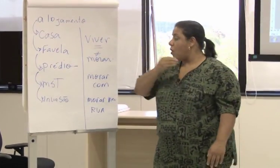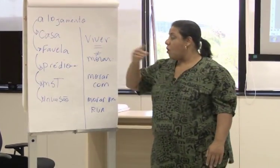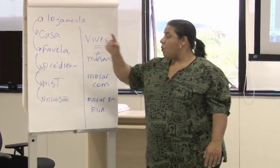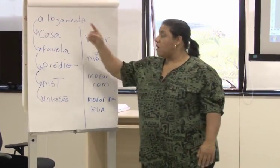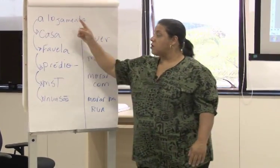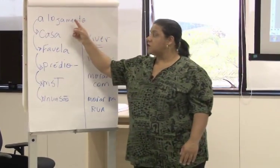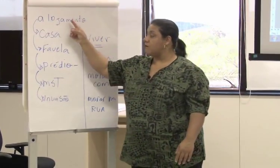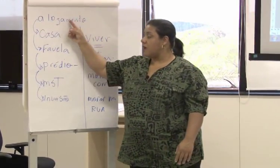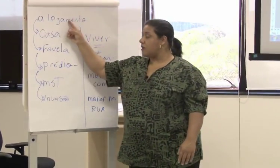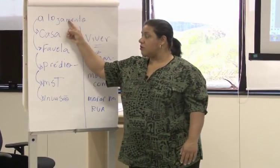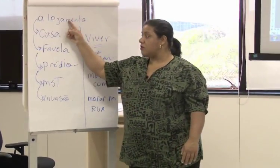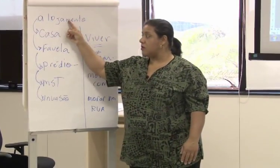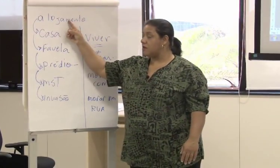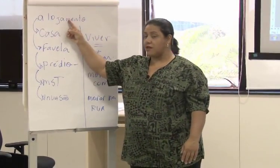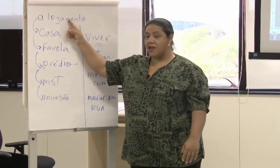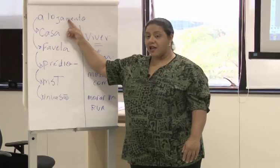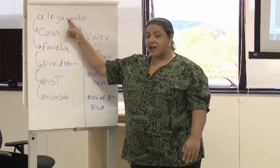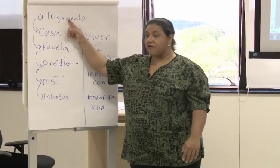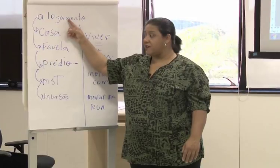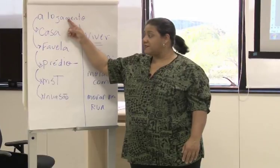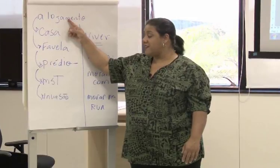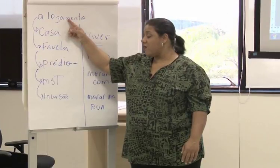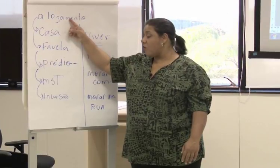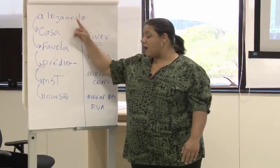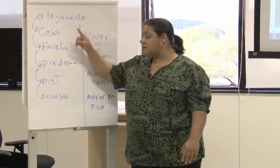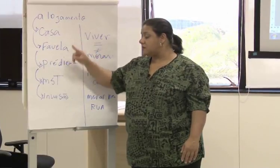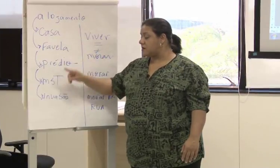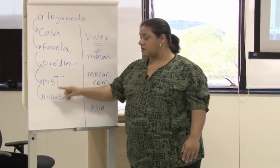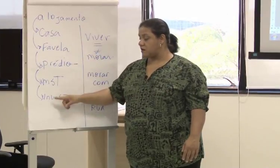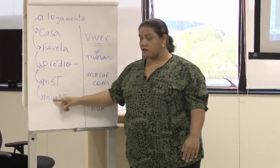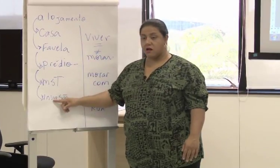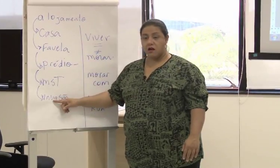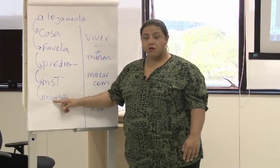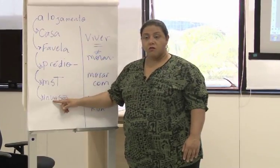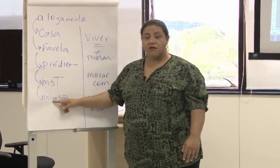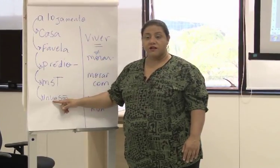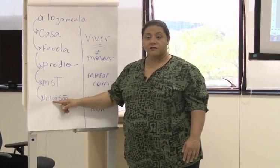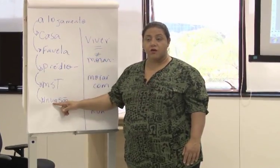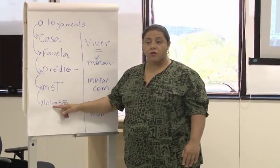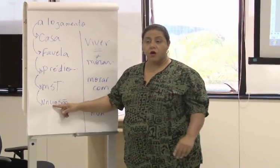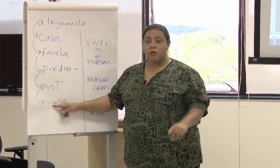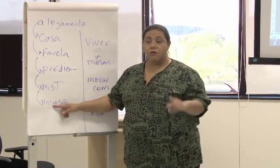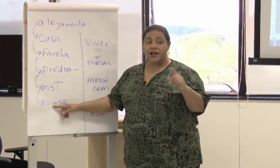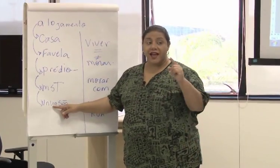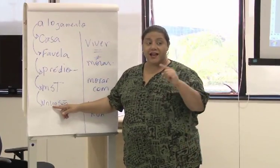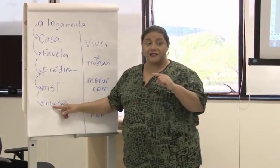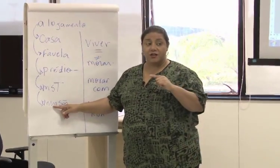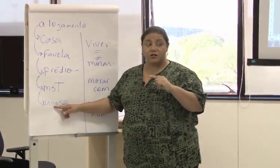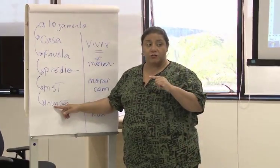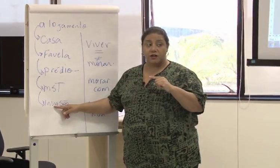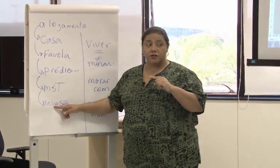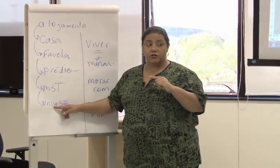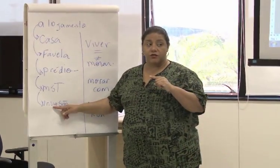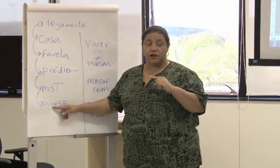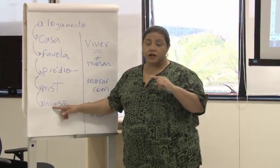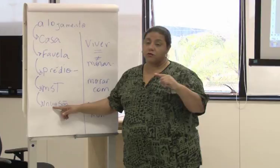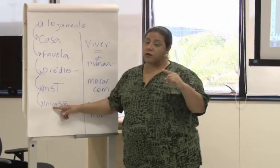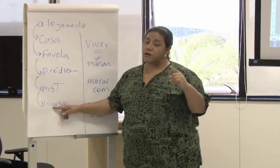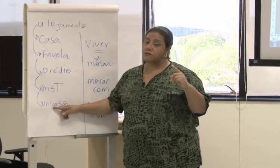O alojamento, ele vai ser quase uma invasão. Porque esse alojamento que eu estou falando não é a mesma coisa